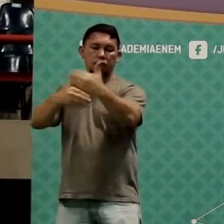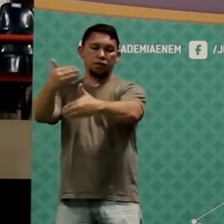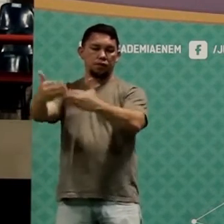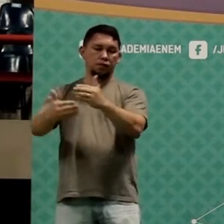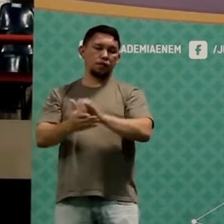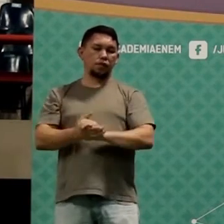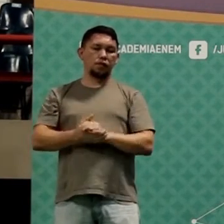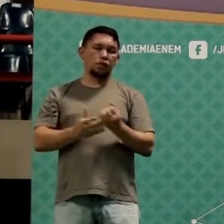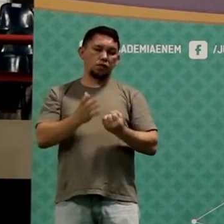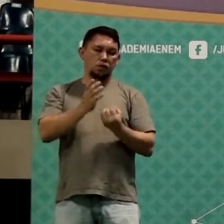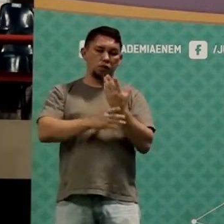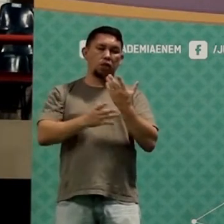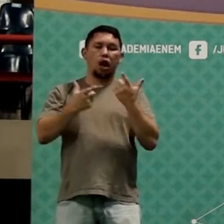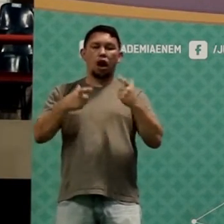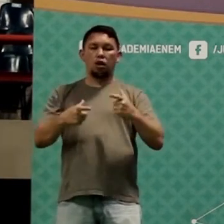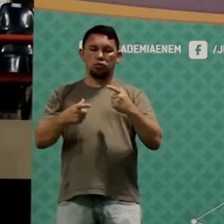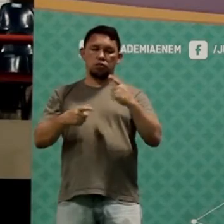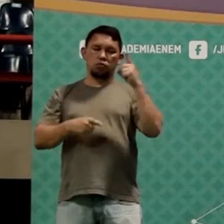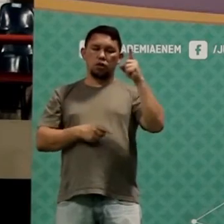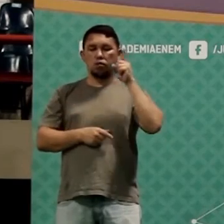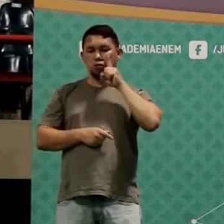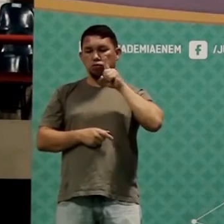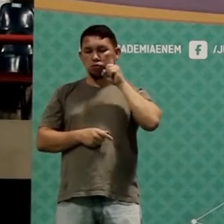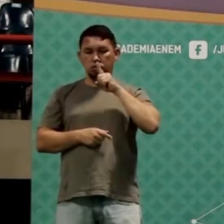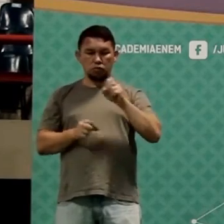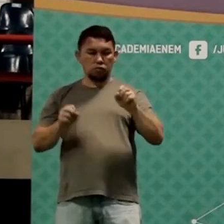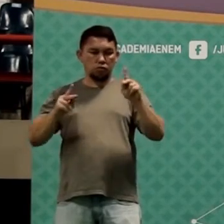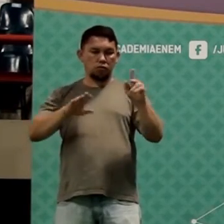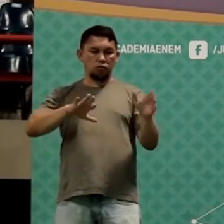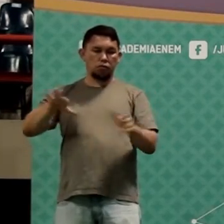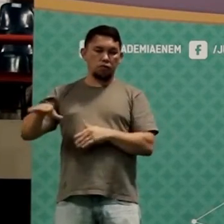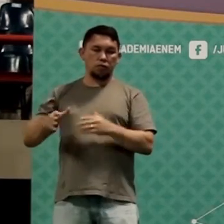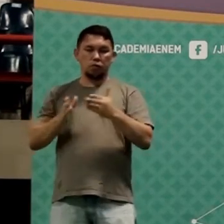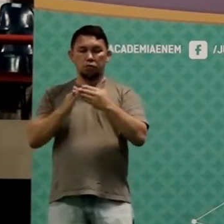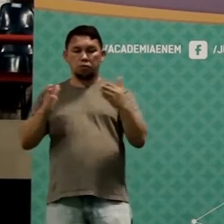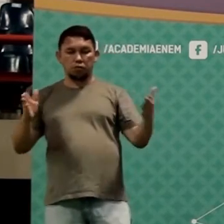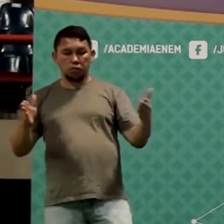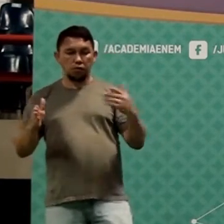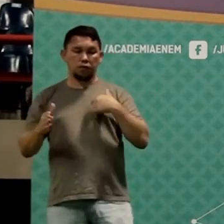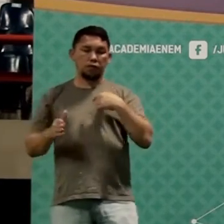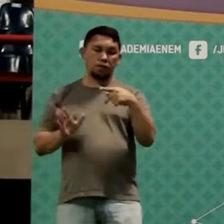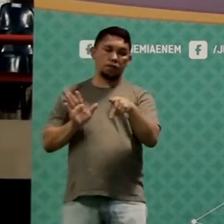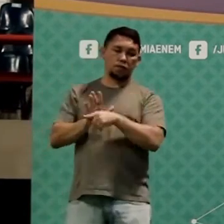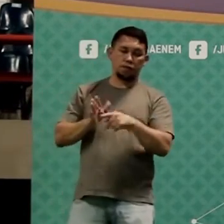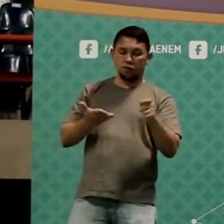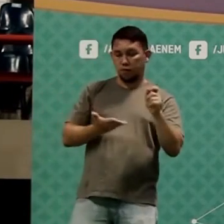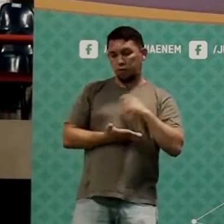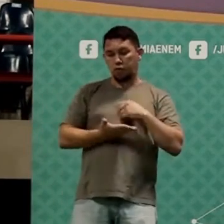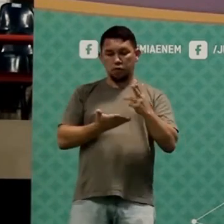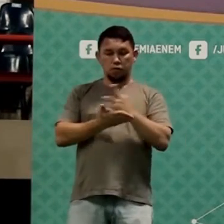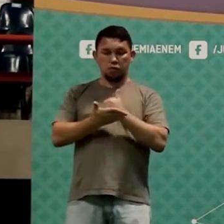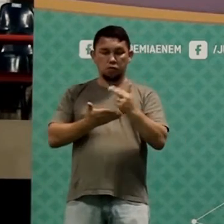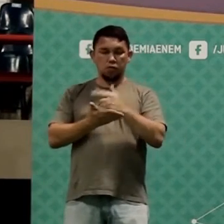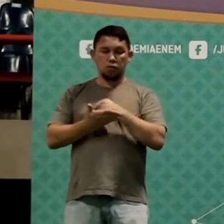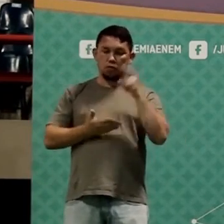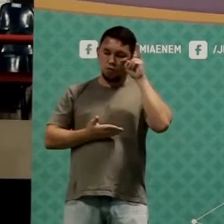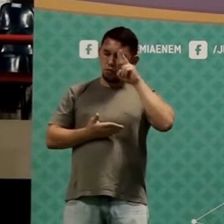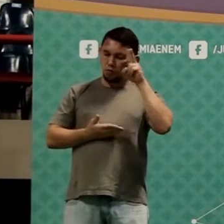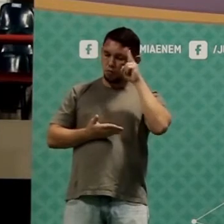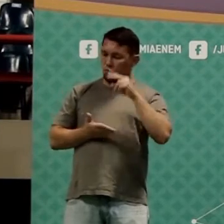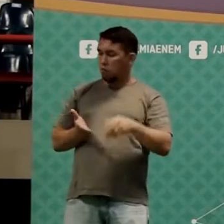Quase todas nascidas nos Estados Unidos. Tá bom? Vamos aqui para o Renascimento. Essa outra obra é uma obra que você tem que lembrar